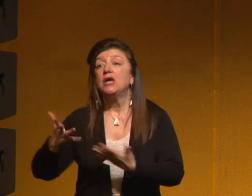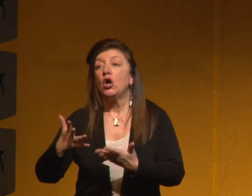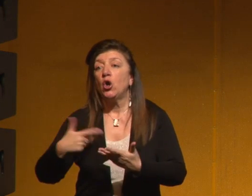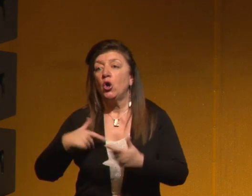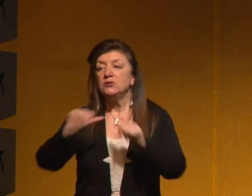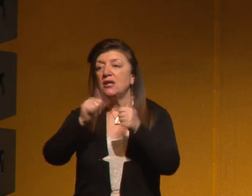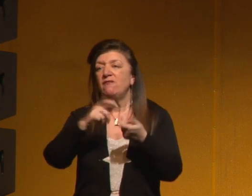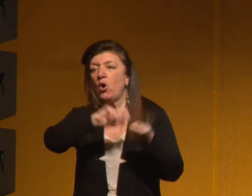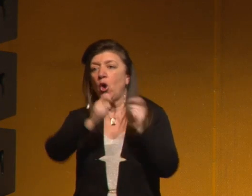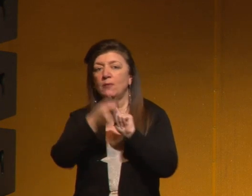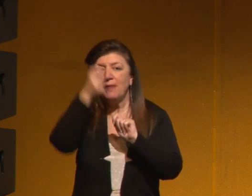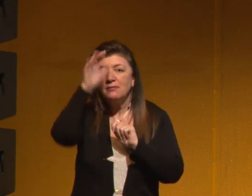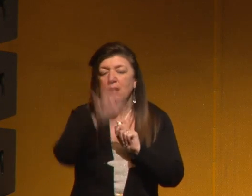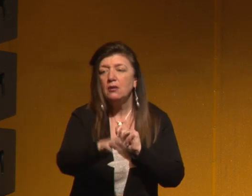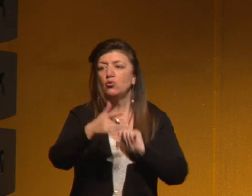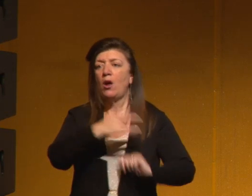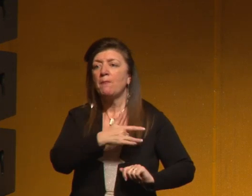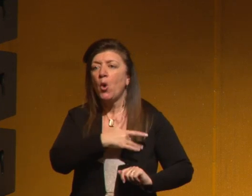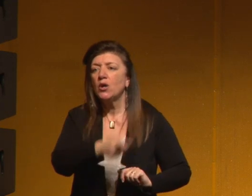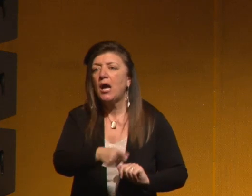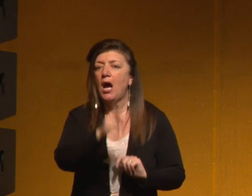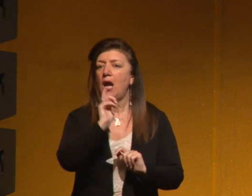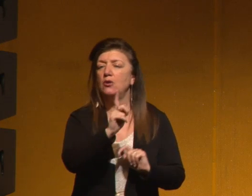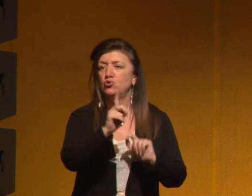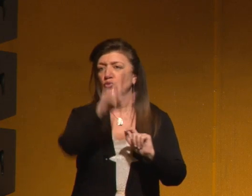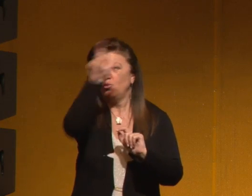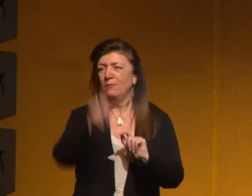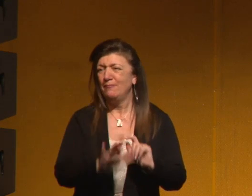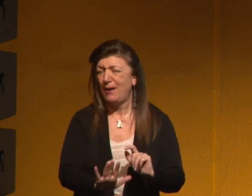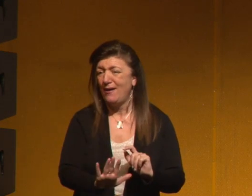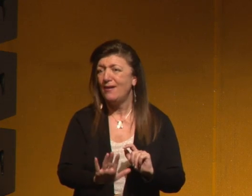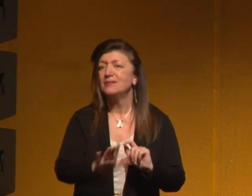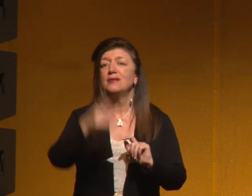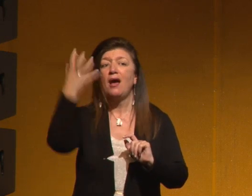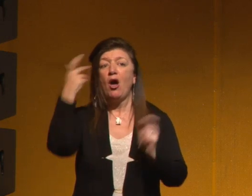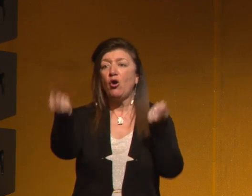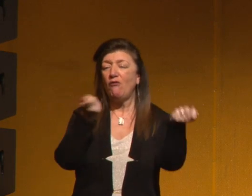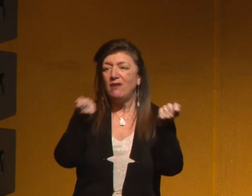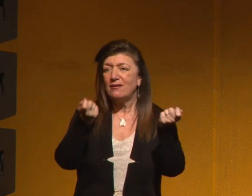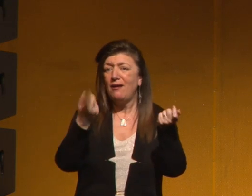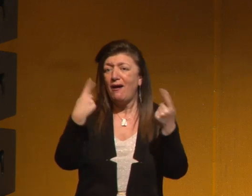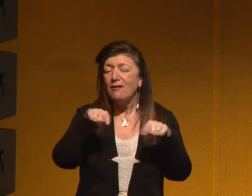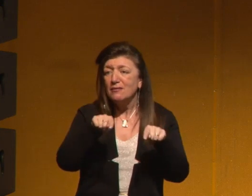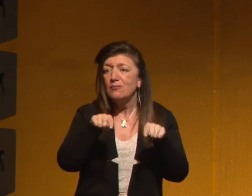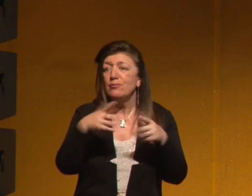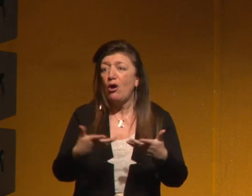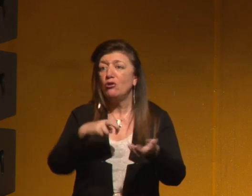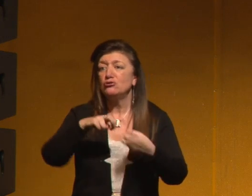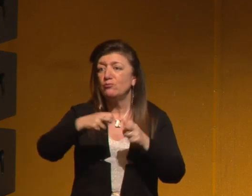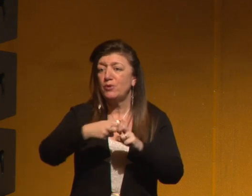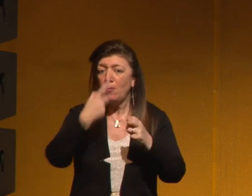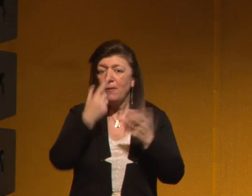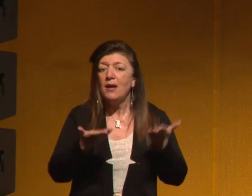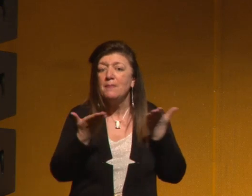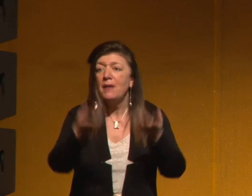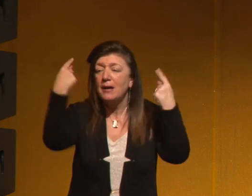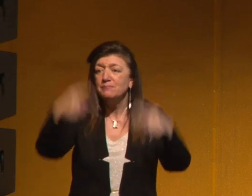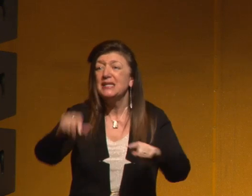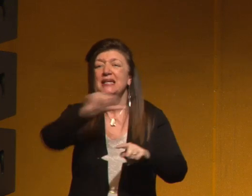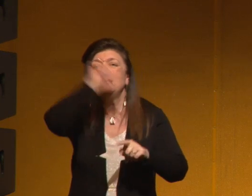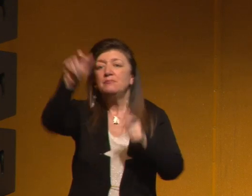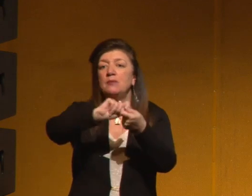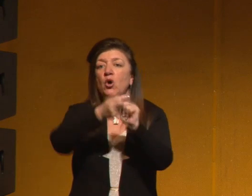paese dei suoi governanti e penso che quello sia il modo corretto di porre oggi il problema quella la prima riforma il